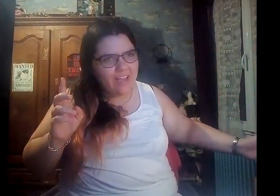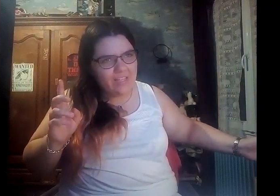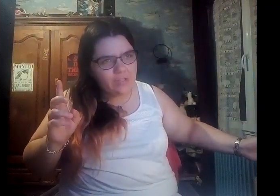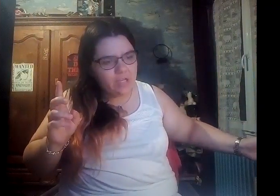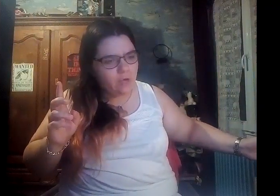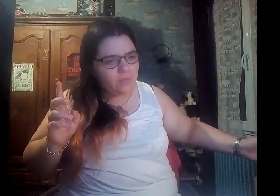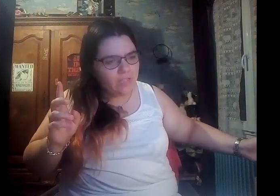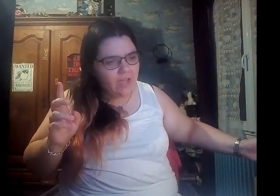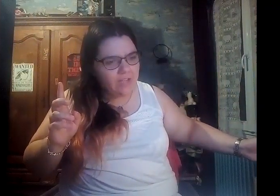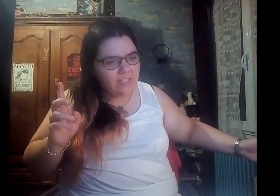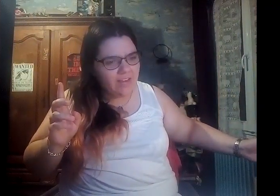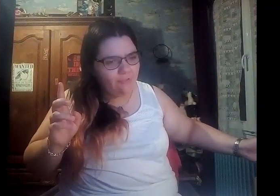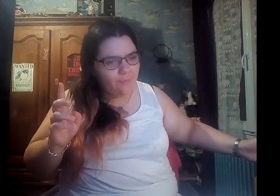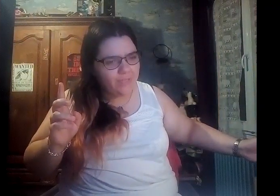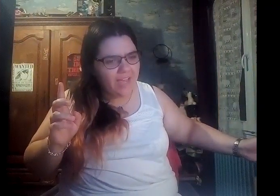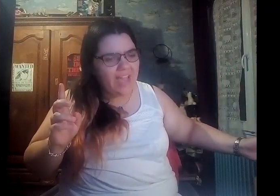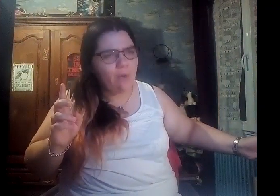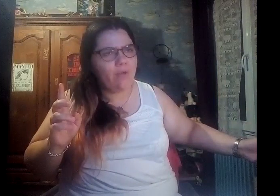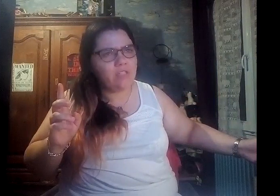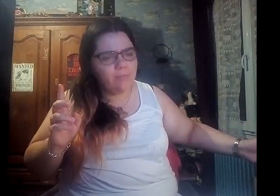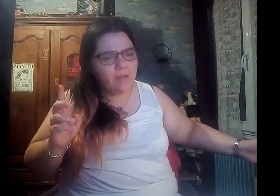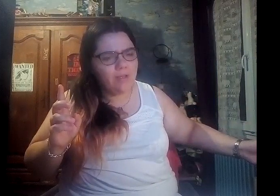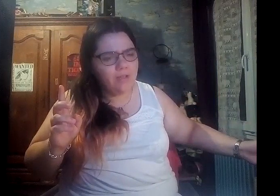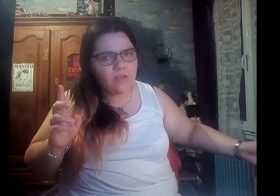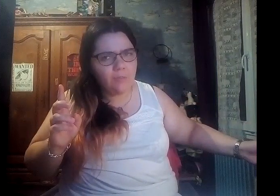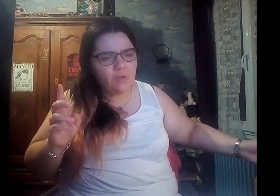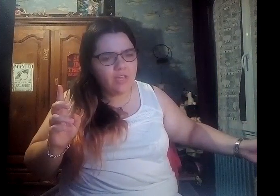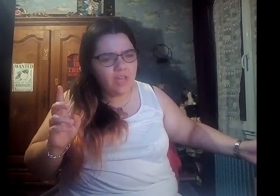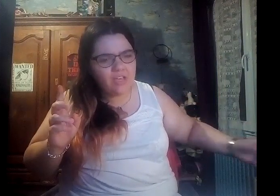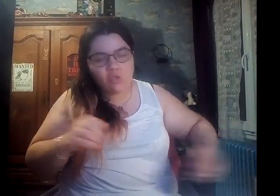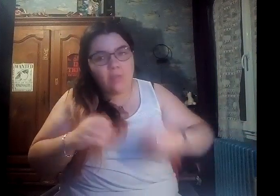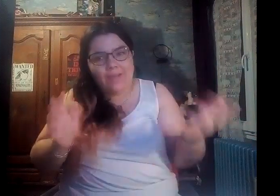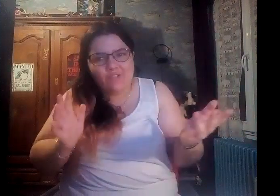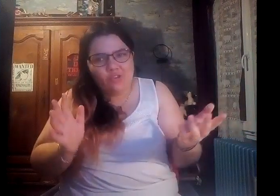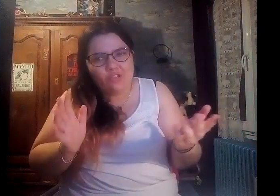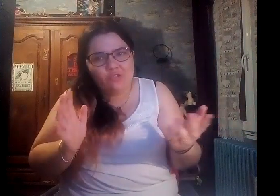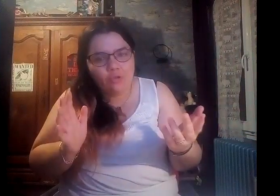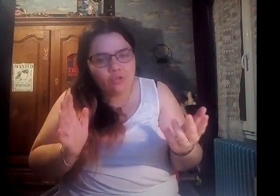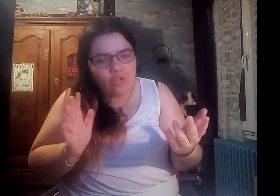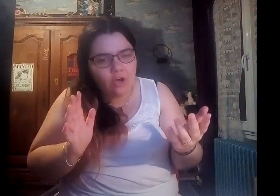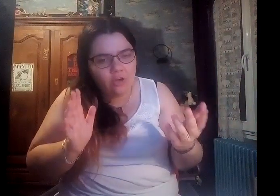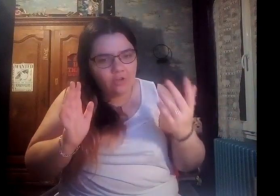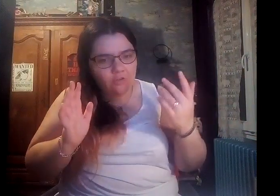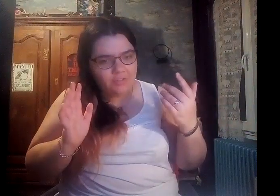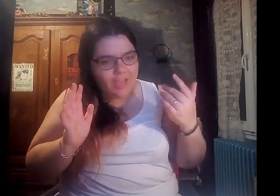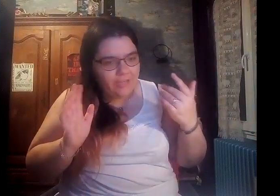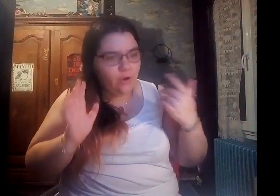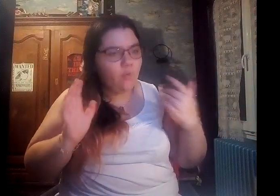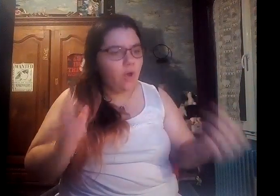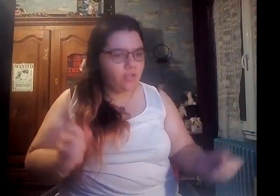dit comme ça c'est à la fois bizarre et incompréhensible et puis ce n'est pas ce que sous-entend Tiger rock